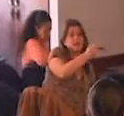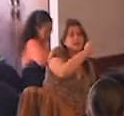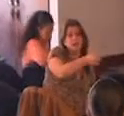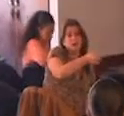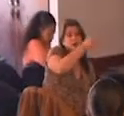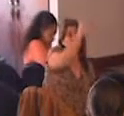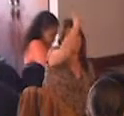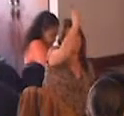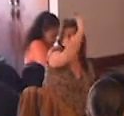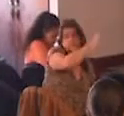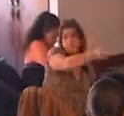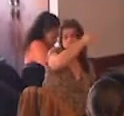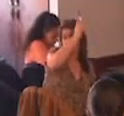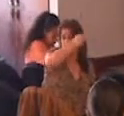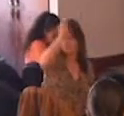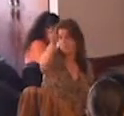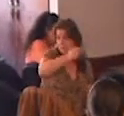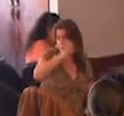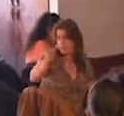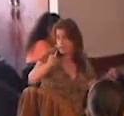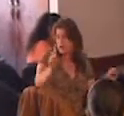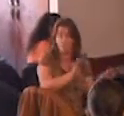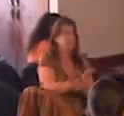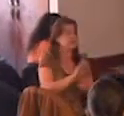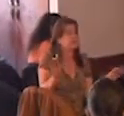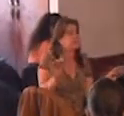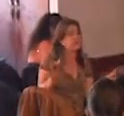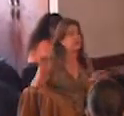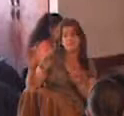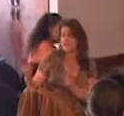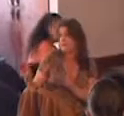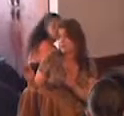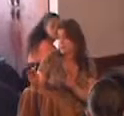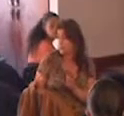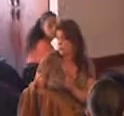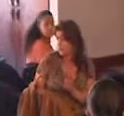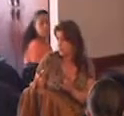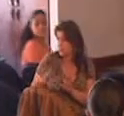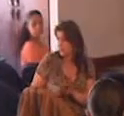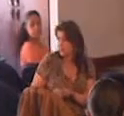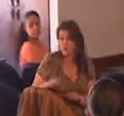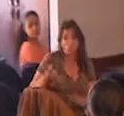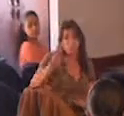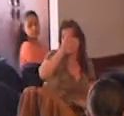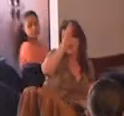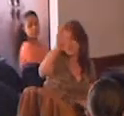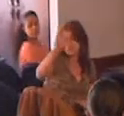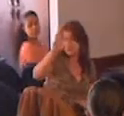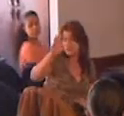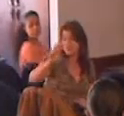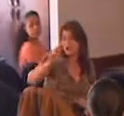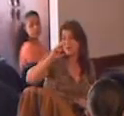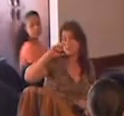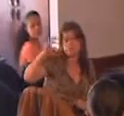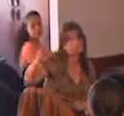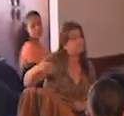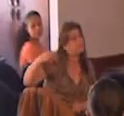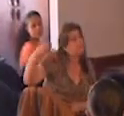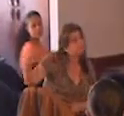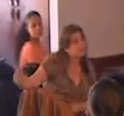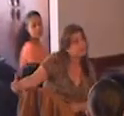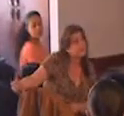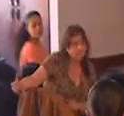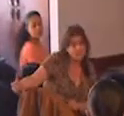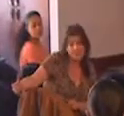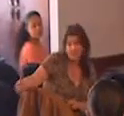el corchito y le digo, pantaloncillos, medias, bueno, y no más, y me voy a hacer el desayuno. Pero yo ya le dije